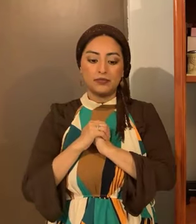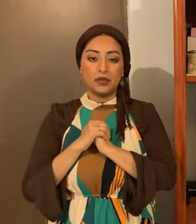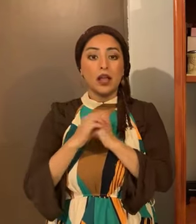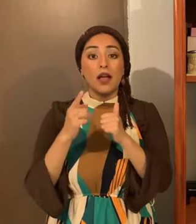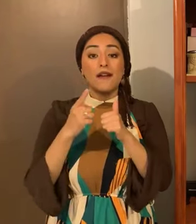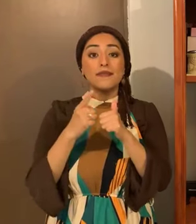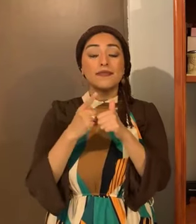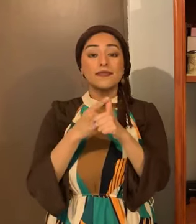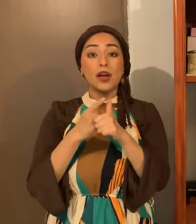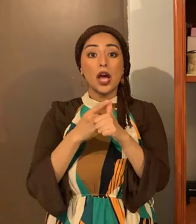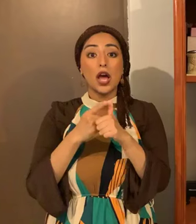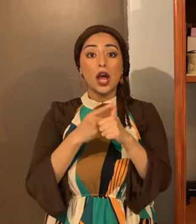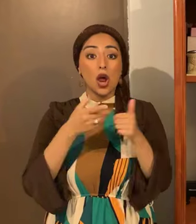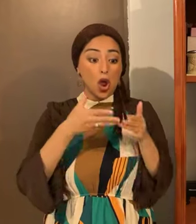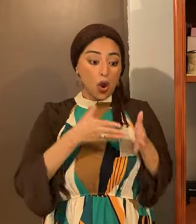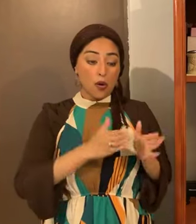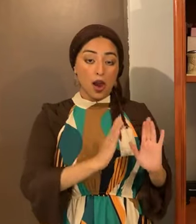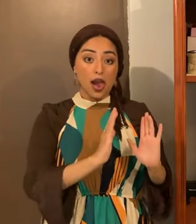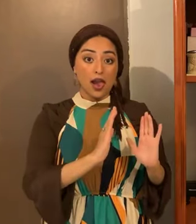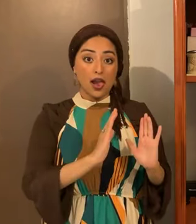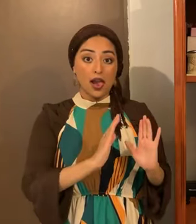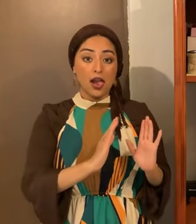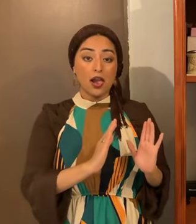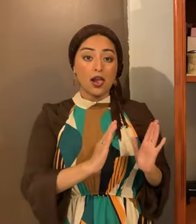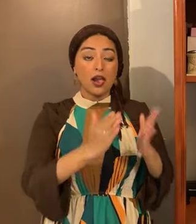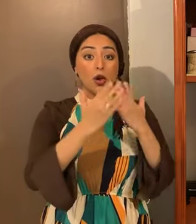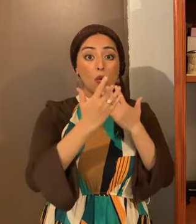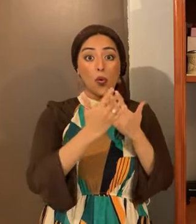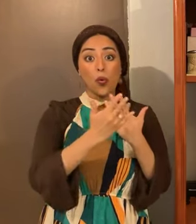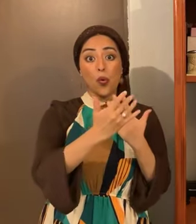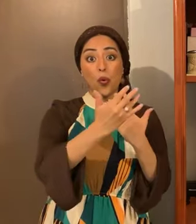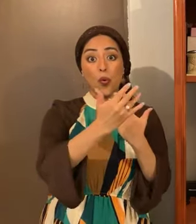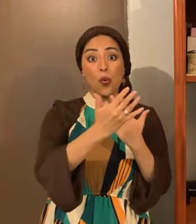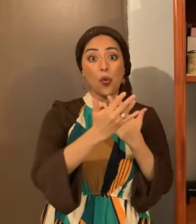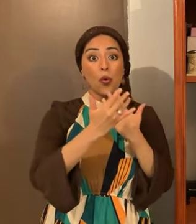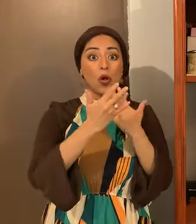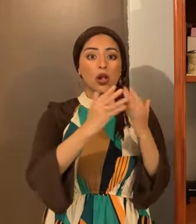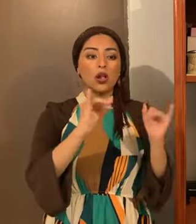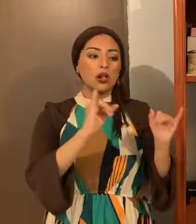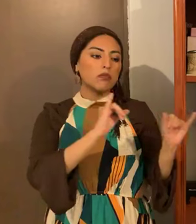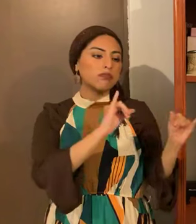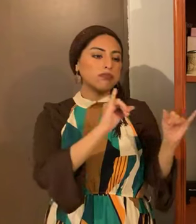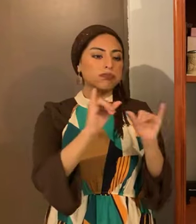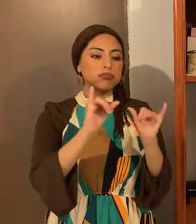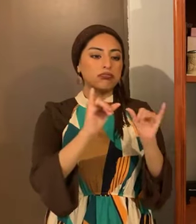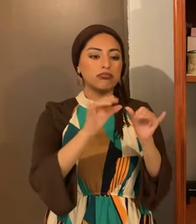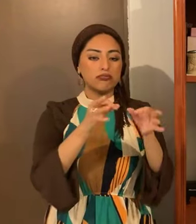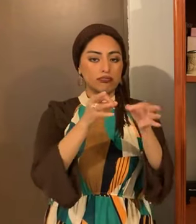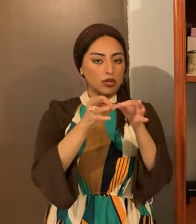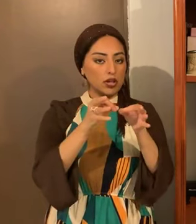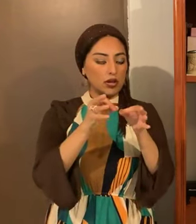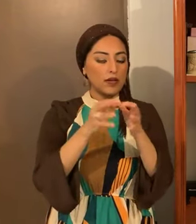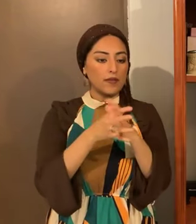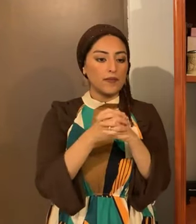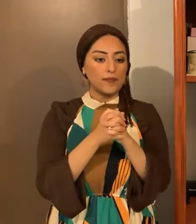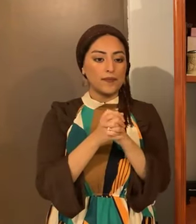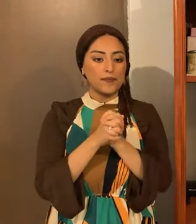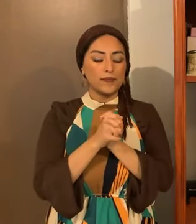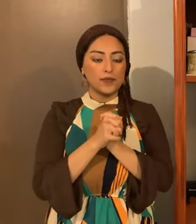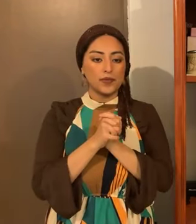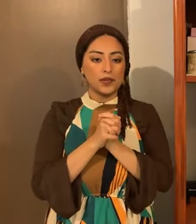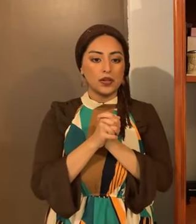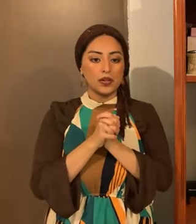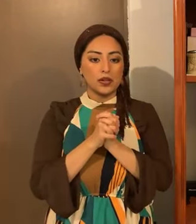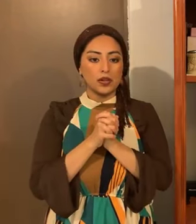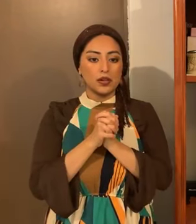melódica, más que armónica. Y ustedes dirían, ¿y cuál es la diferencia? Bueno, ahorita les voy a